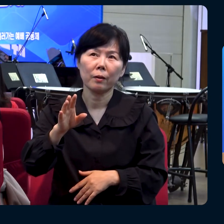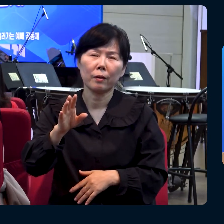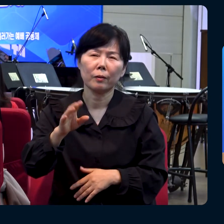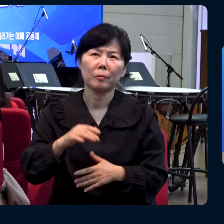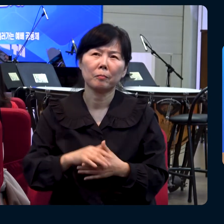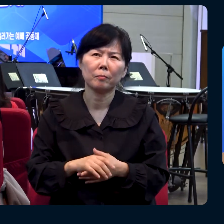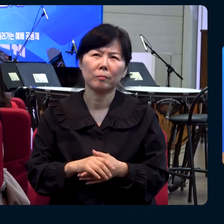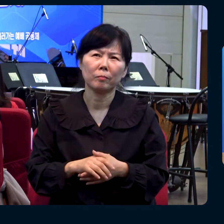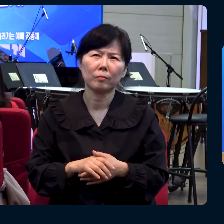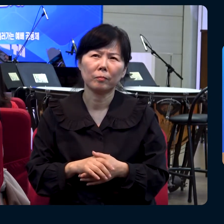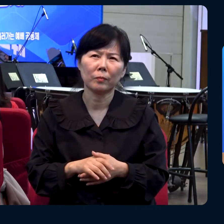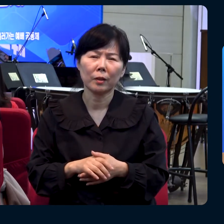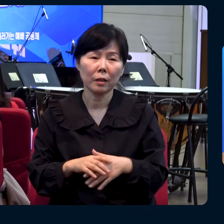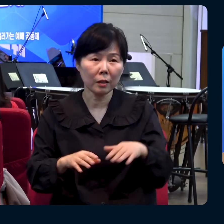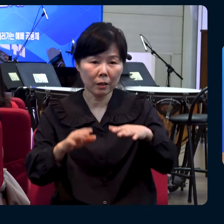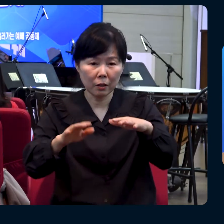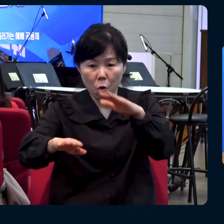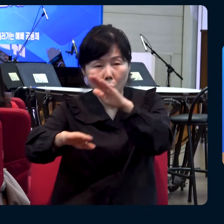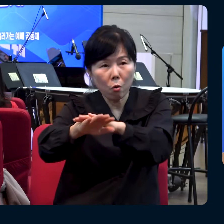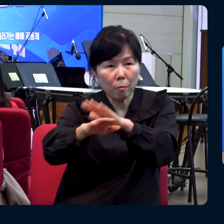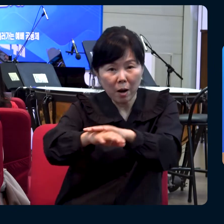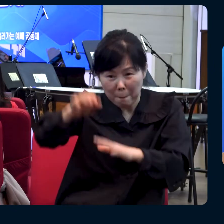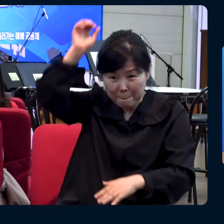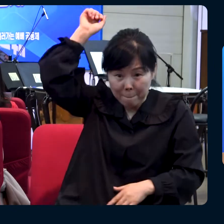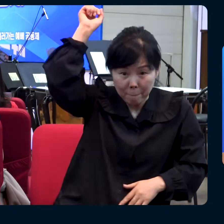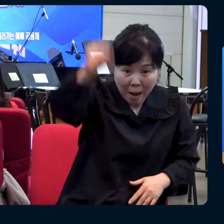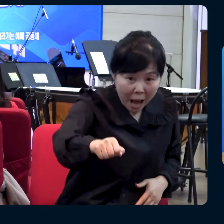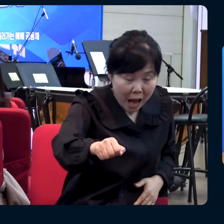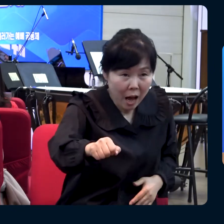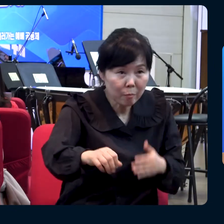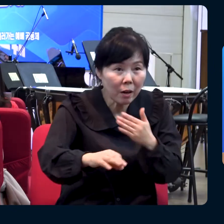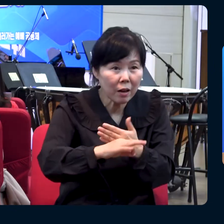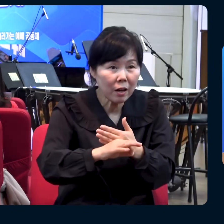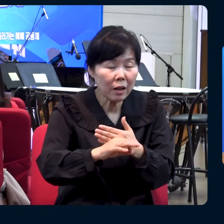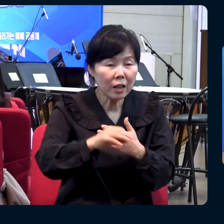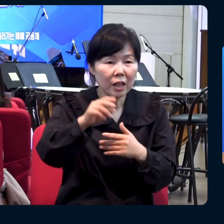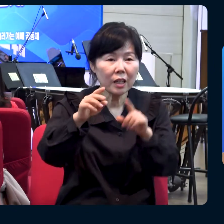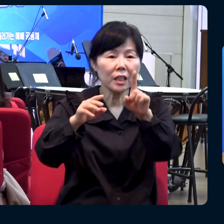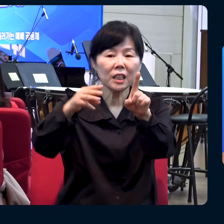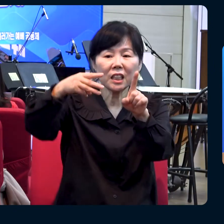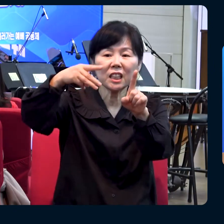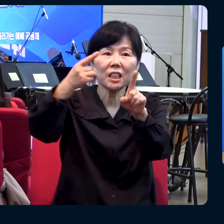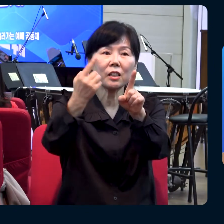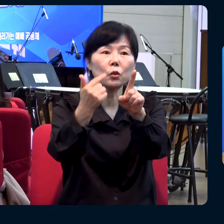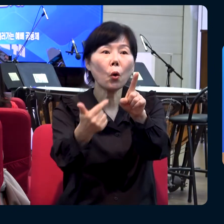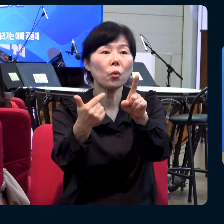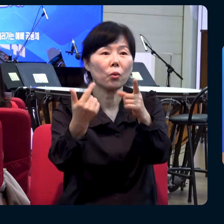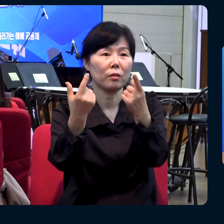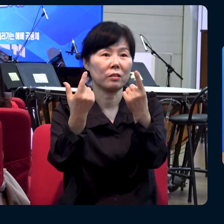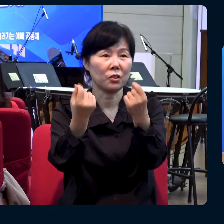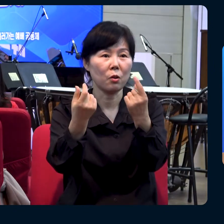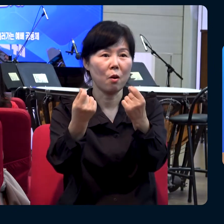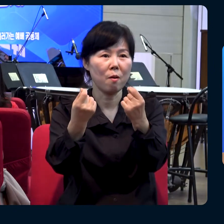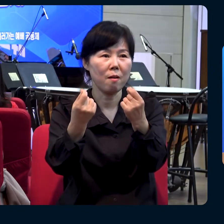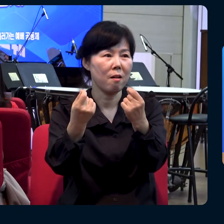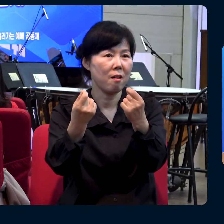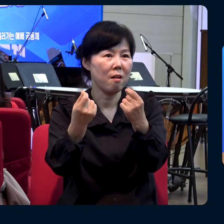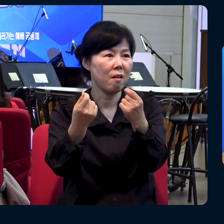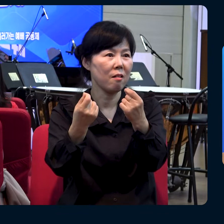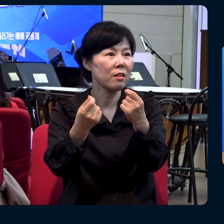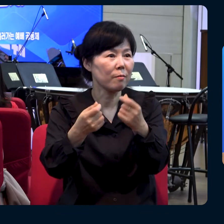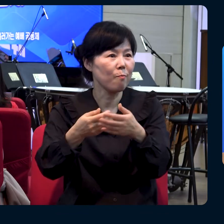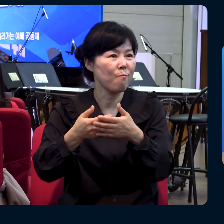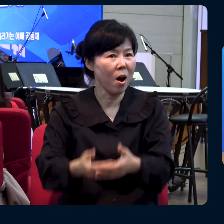그리고 이 그리즐리가 오른발로 한번 치면 1톤이래 이 무게 1톤. 그래서 그리즐리를 만났는데 로키